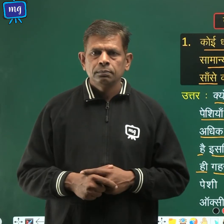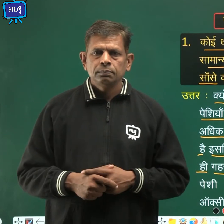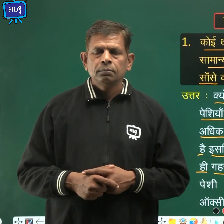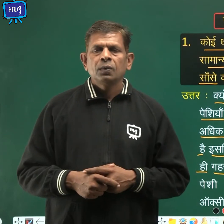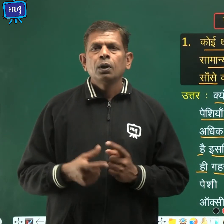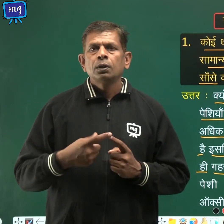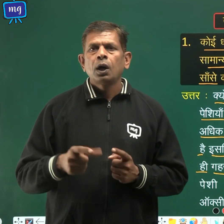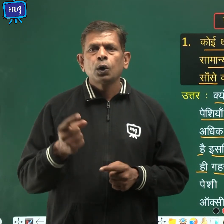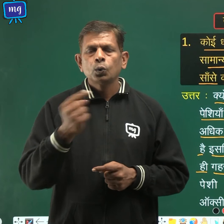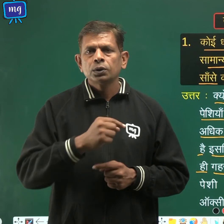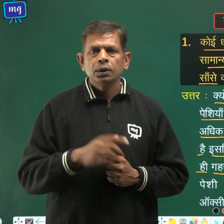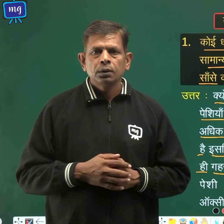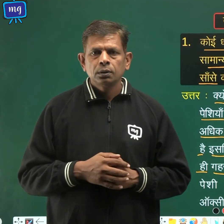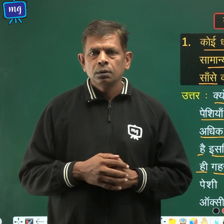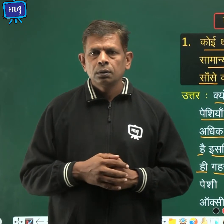ताकि उसकी